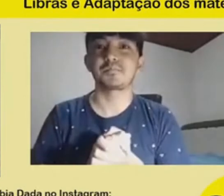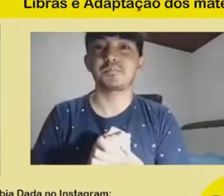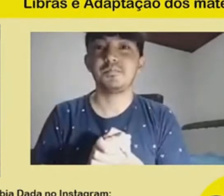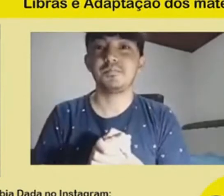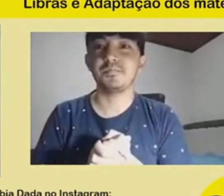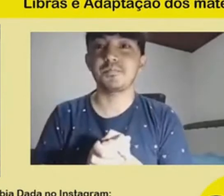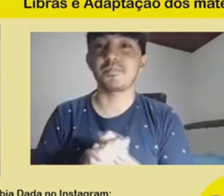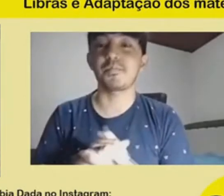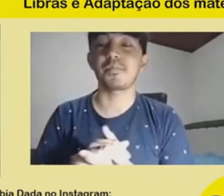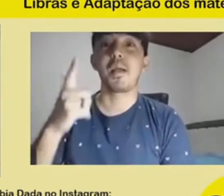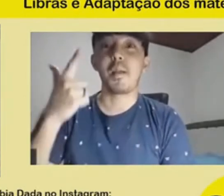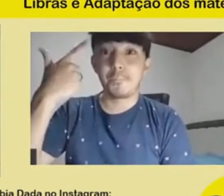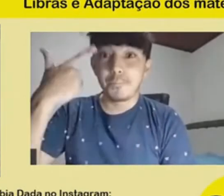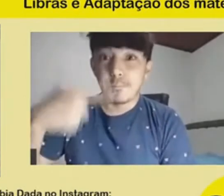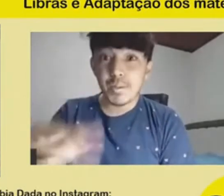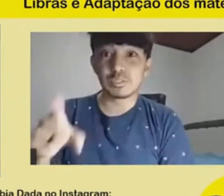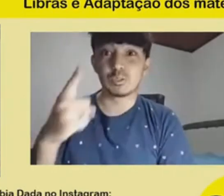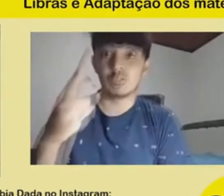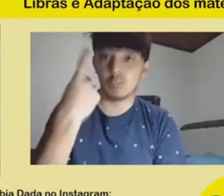Muito bem, professora, legal.